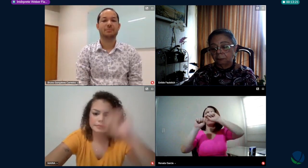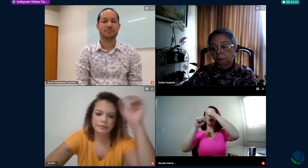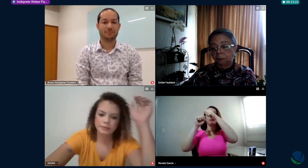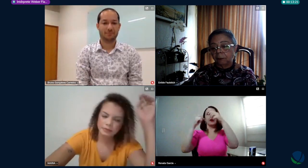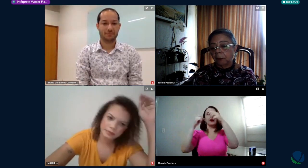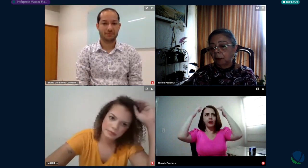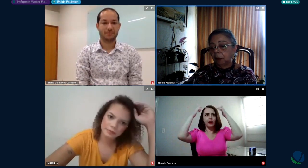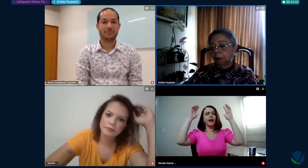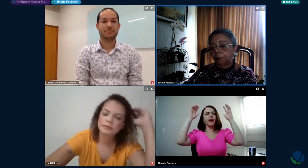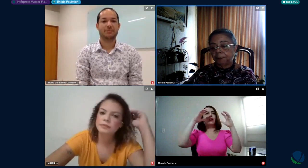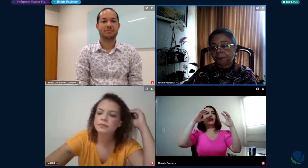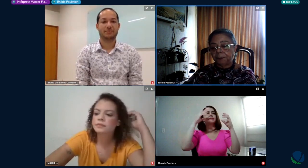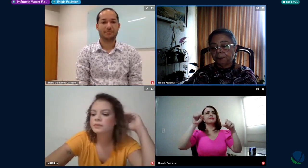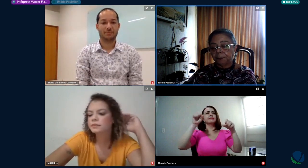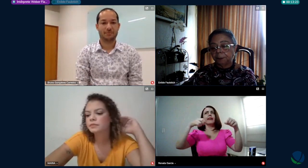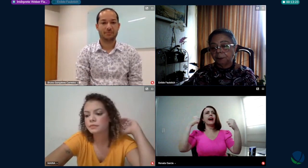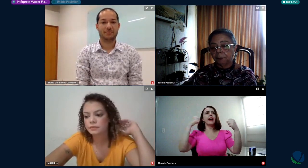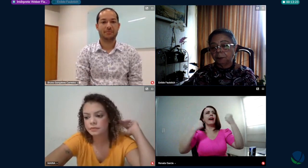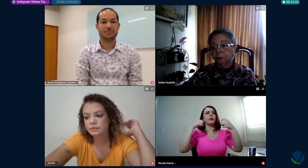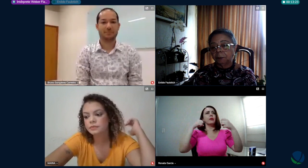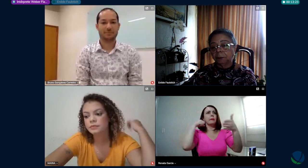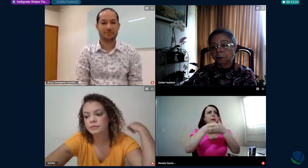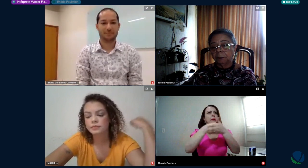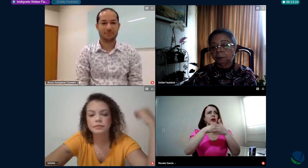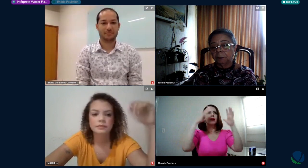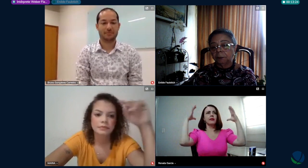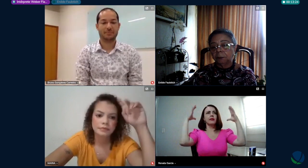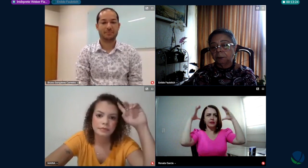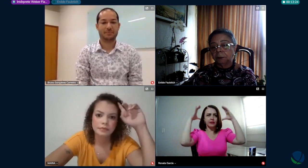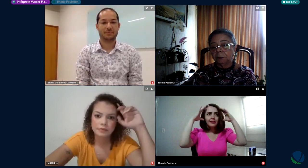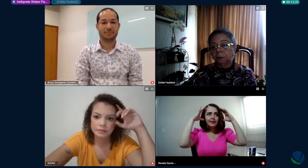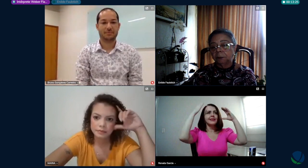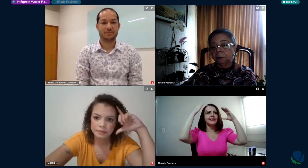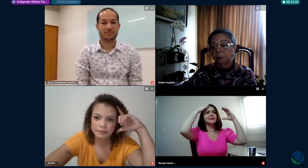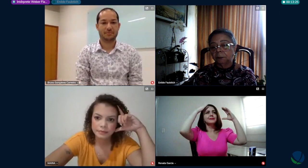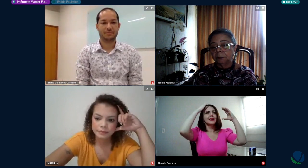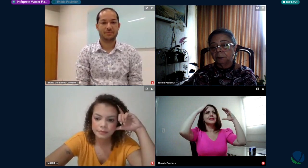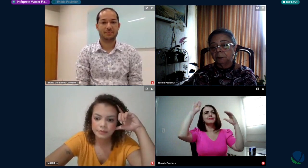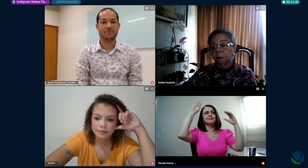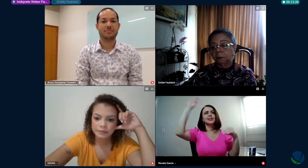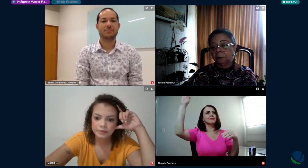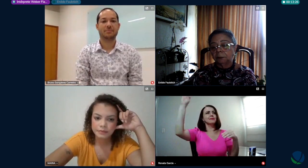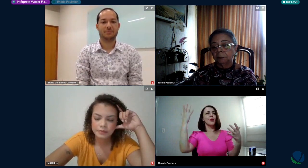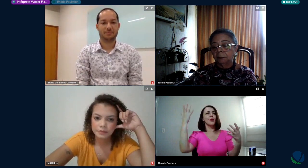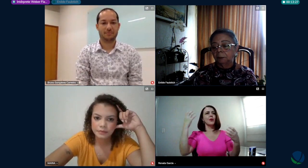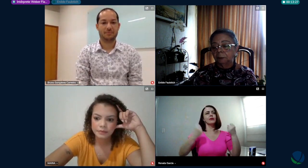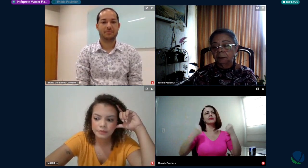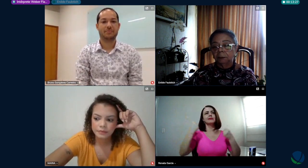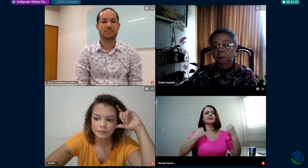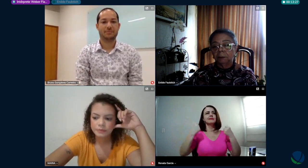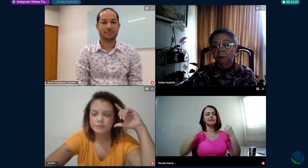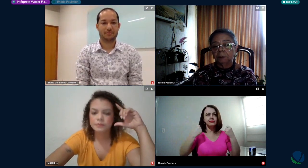assim. Se eu quiser falar em relação a alguma fratura craniana